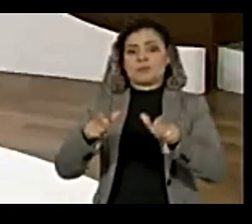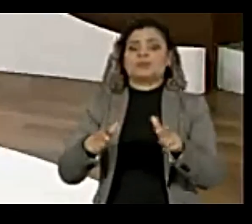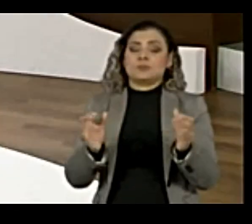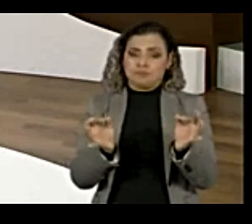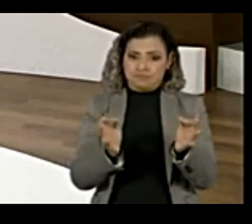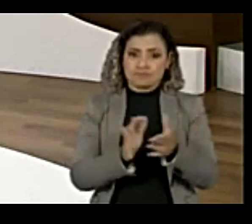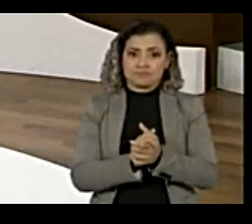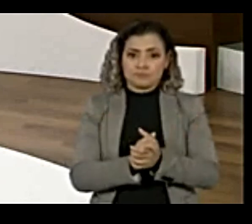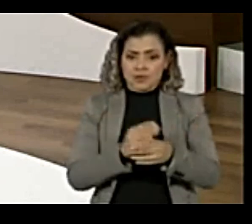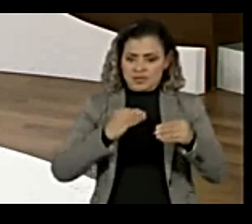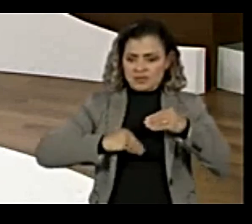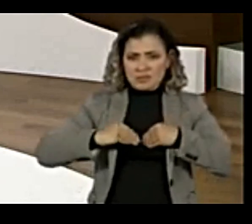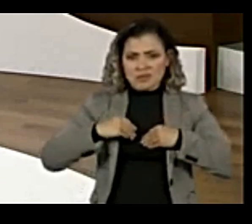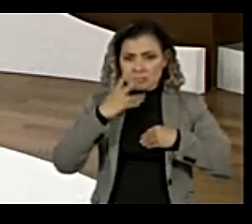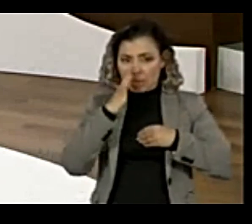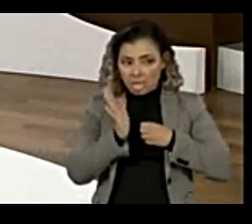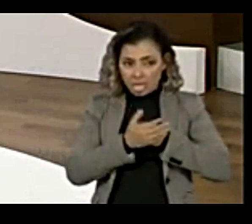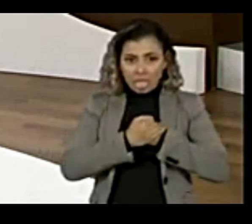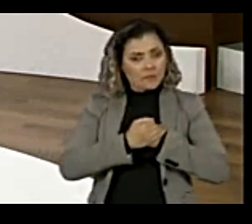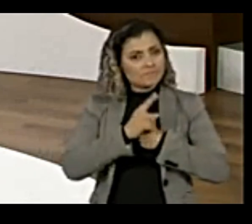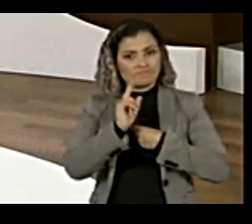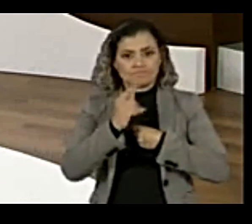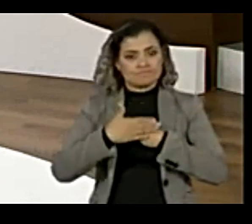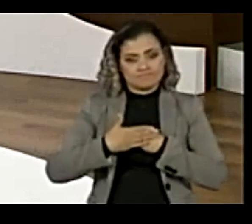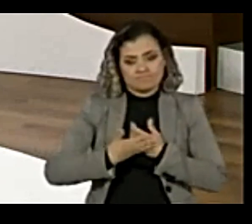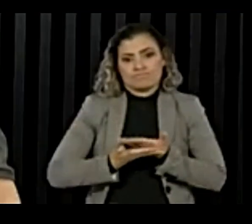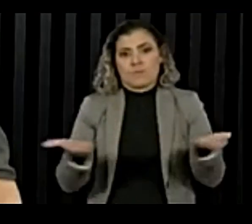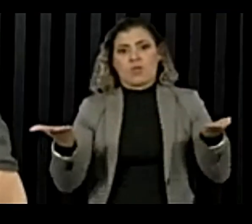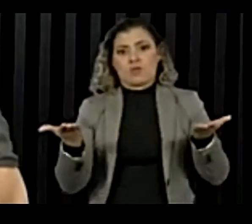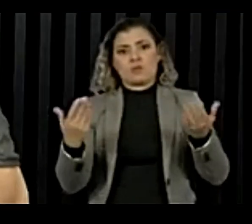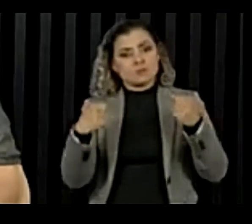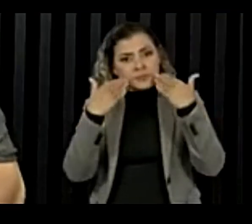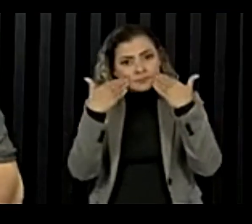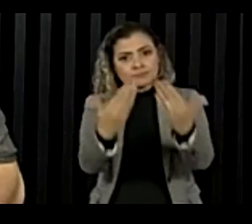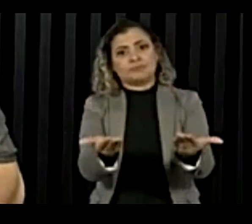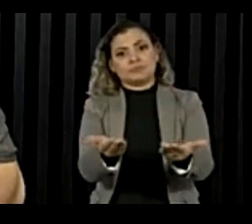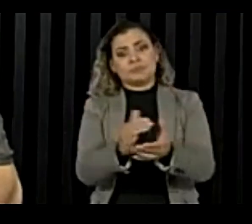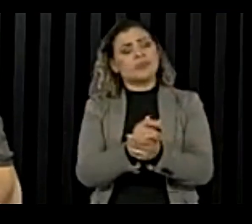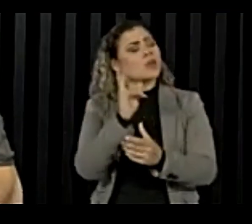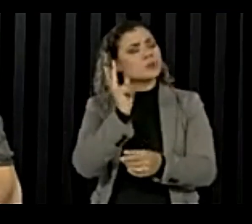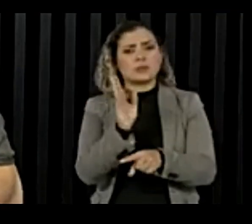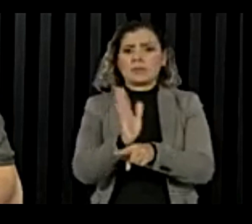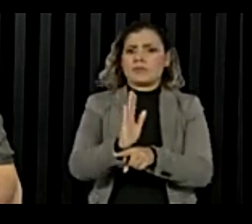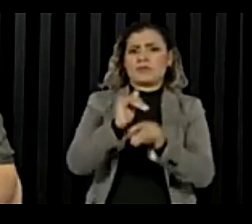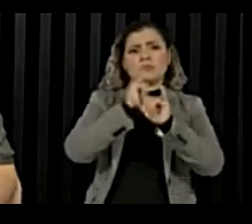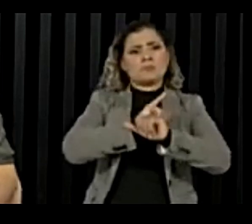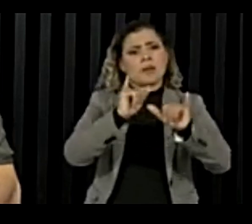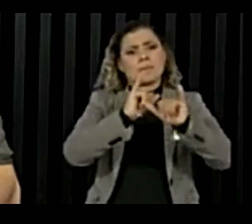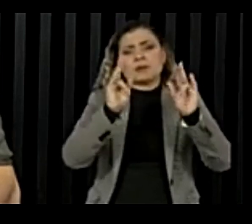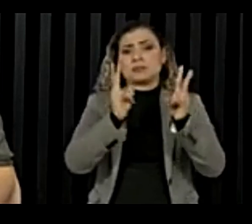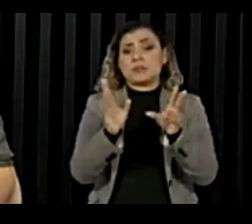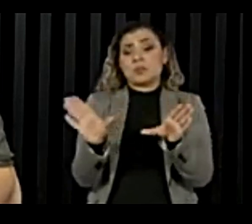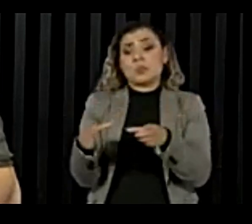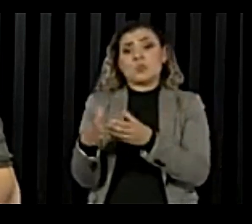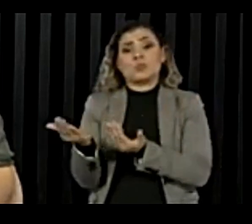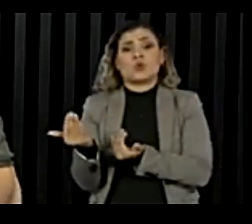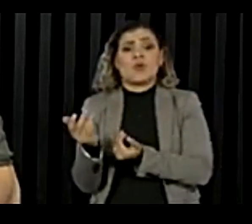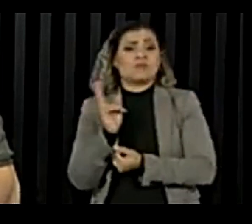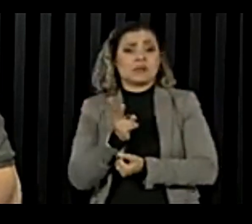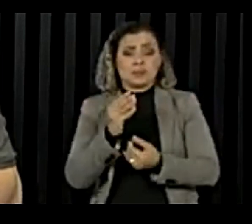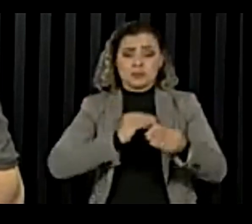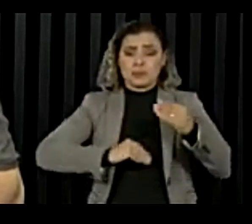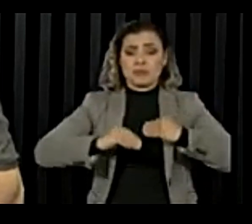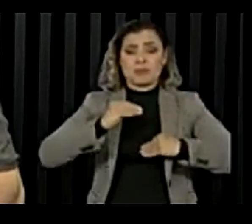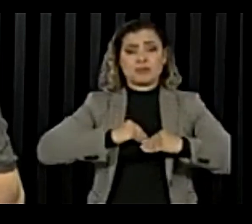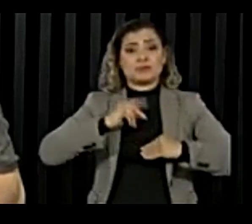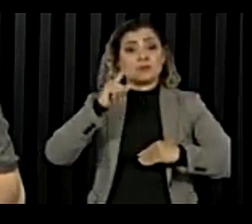tirar a depressão do armário. Isso é uma coisa que eu repito em vídeos e tento falar ao máximo para o público, principalmente para o público mais jovem, porque a depressão ela